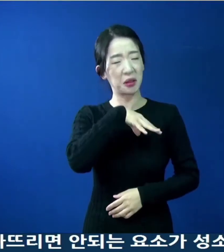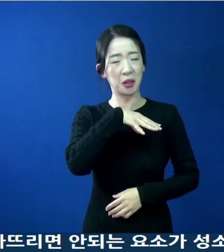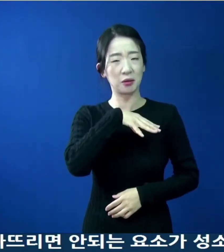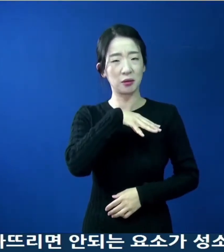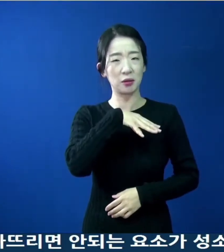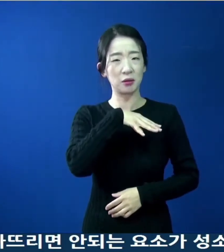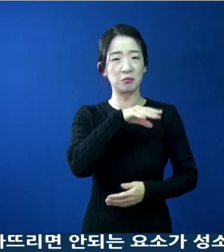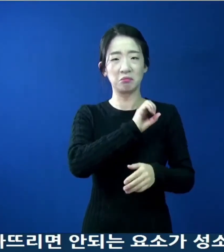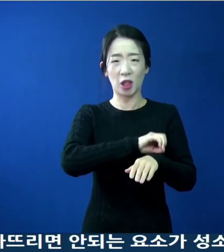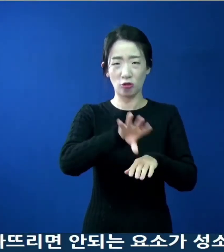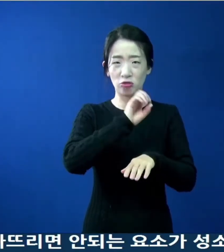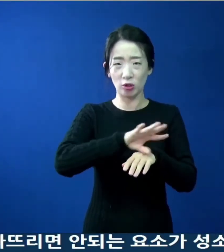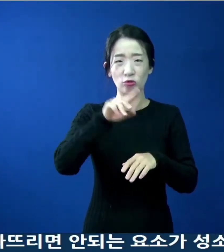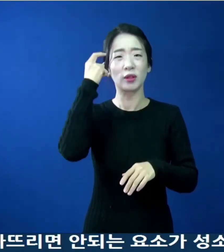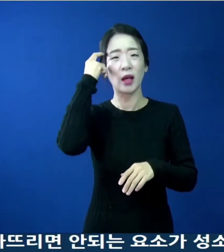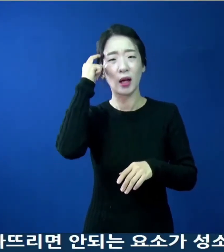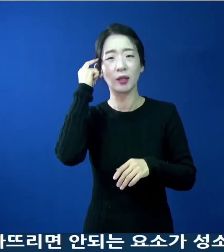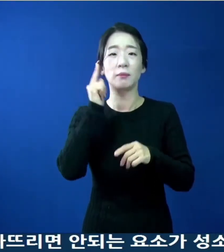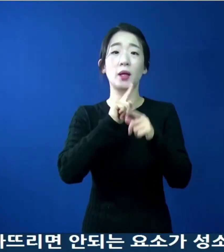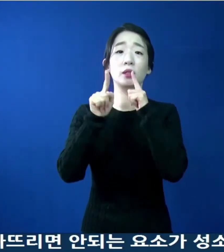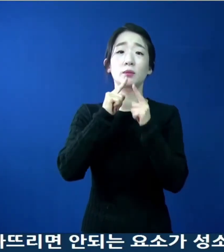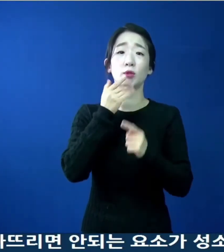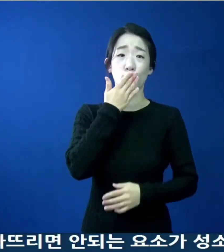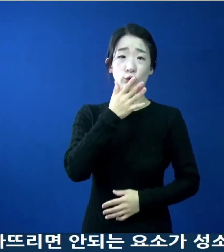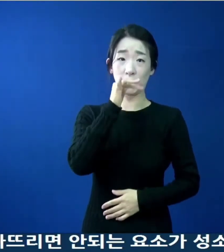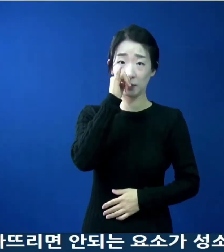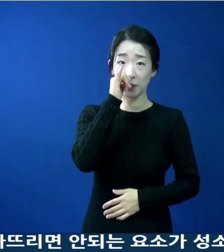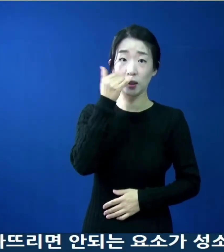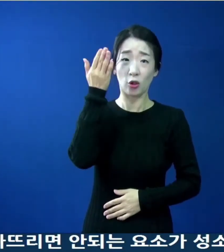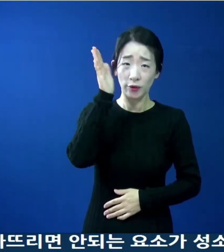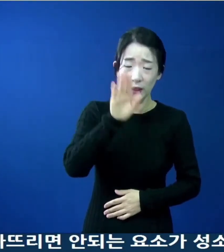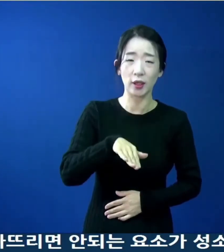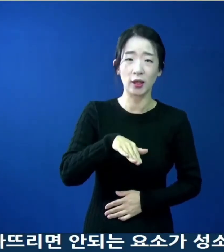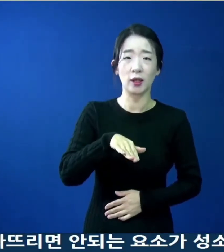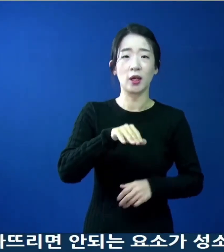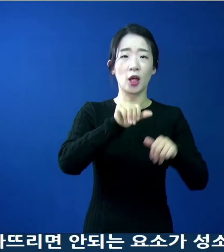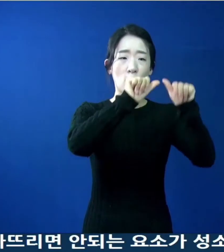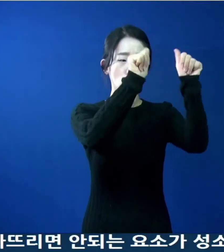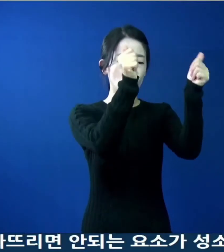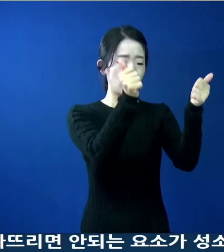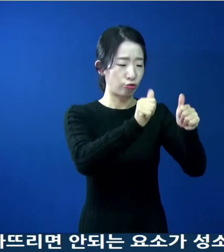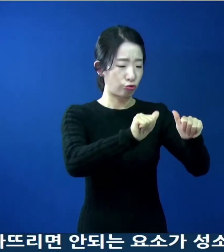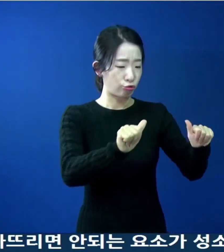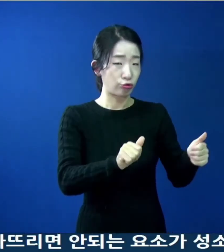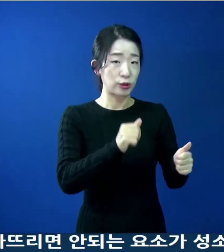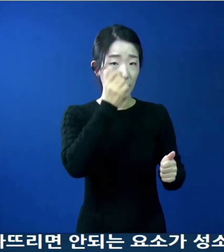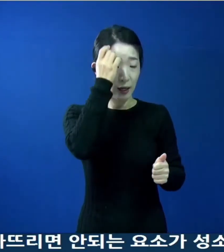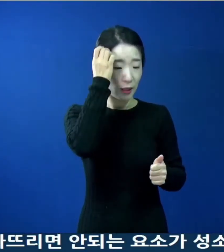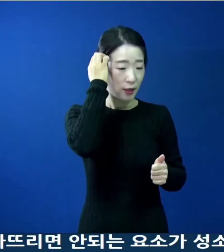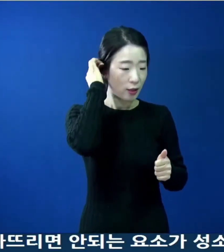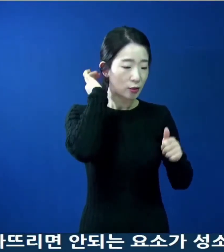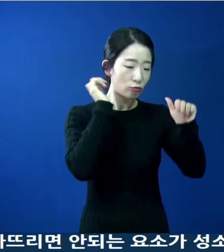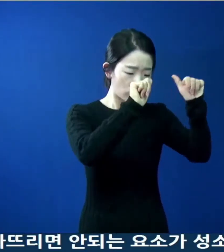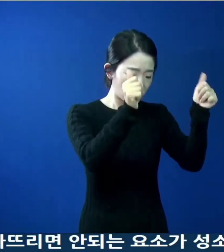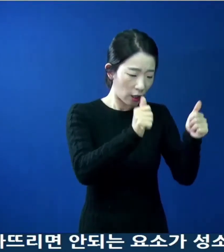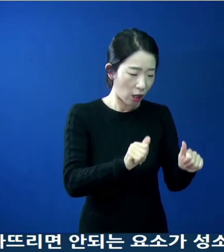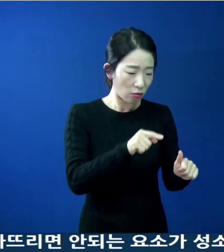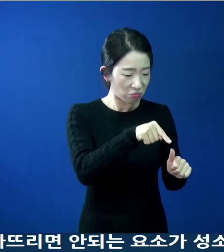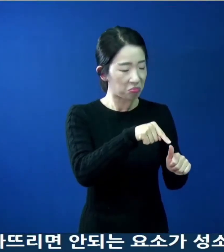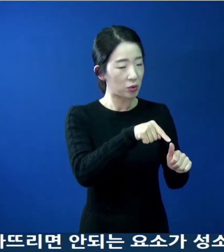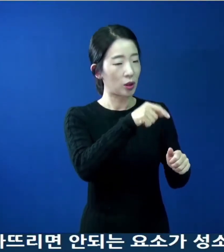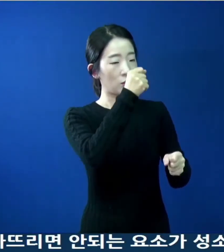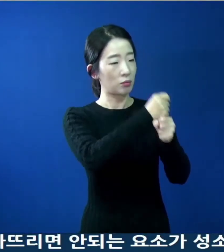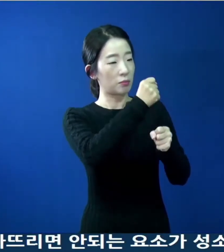전락될 수 있습니다. 왜냐하면 우리는 우상이라는 눈에 보이는 어떤 물체를 만들어 놓고